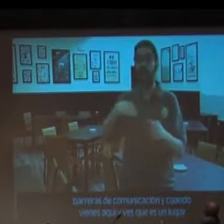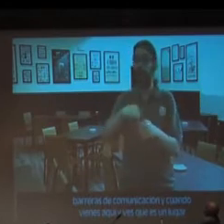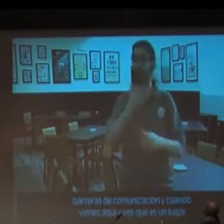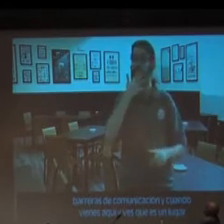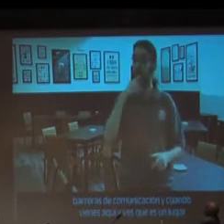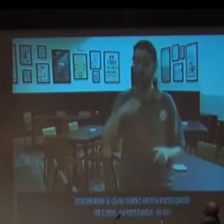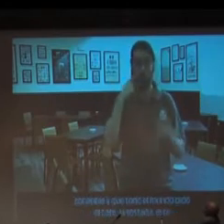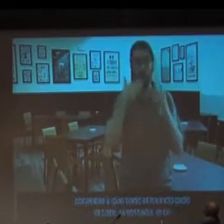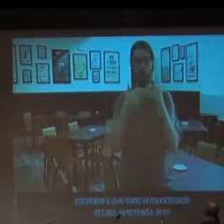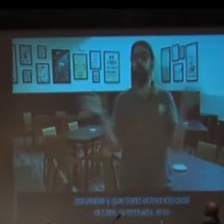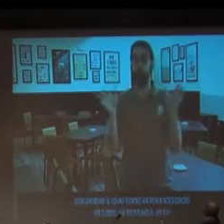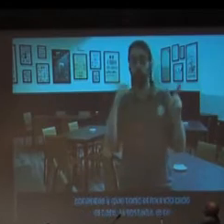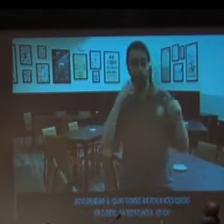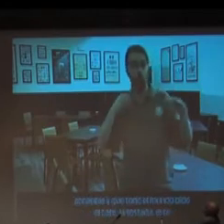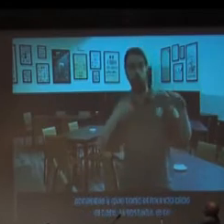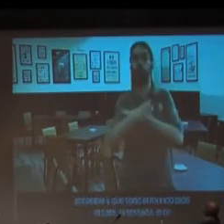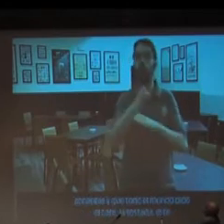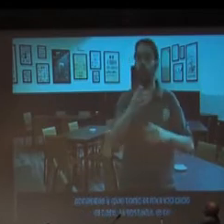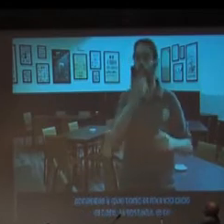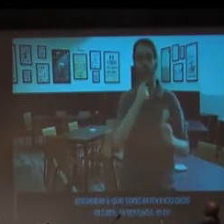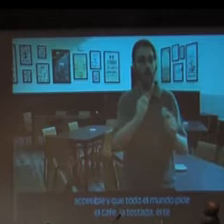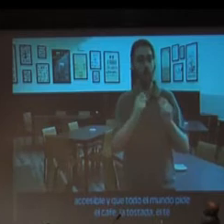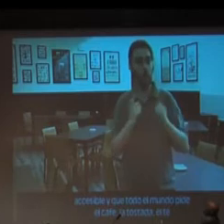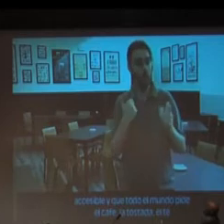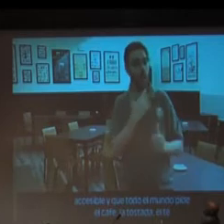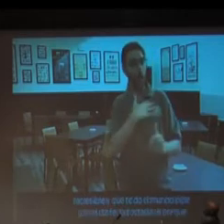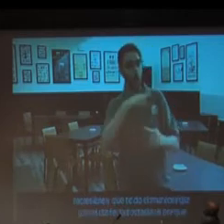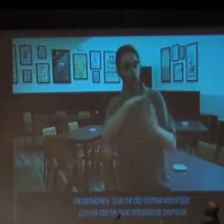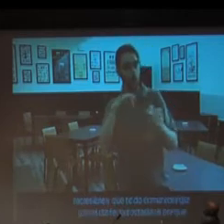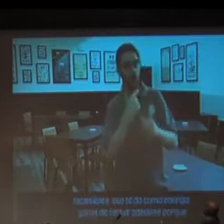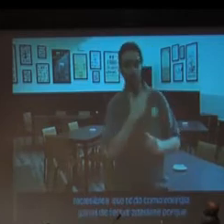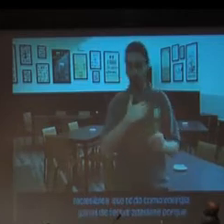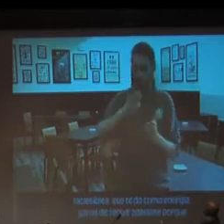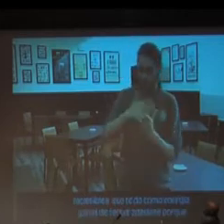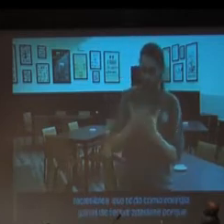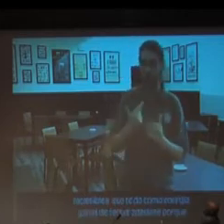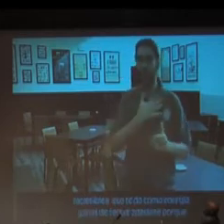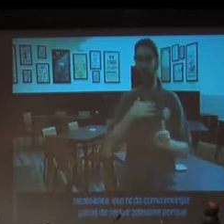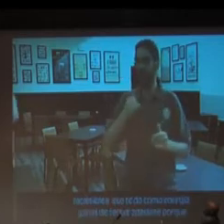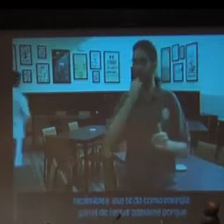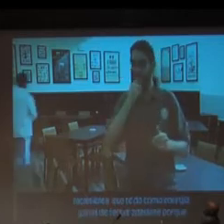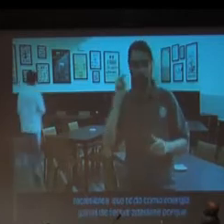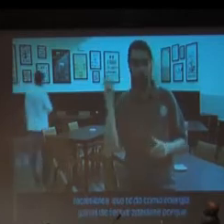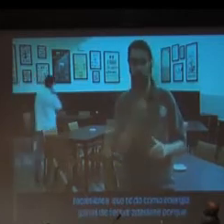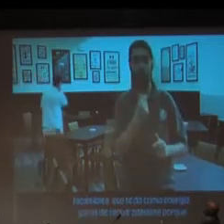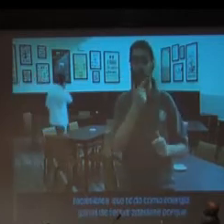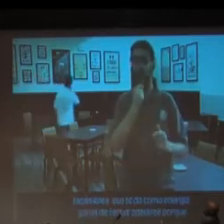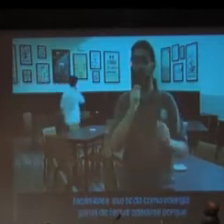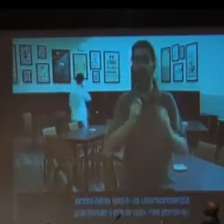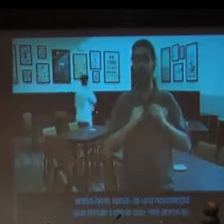lugar accesible, que todo el mundo pide el café, la tostada, el té fácilmente, eso te da como energía, ganas de seguir adelante, porque antes